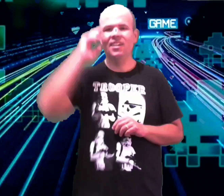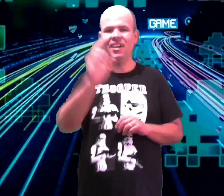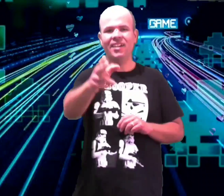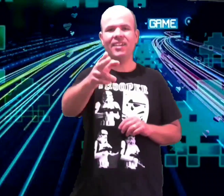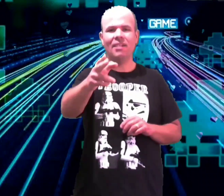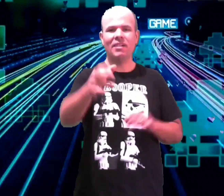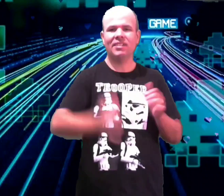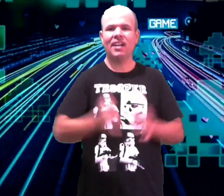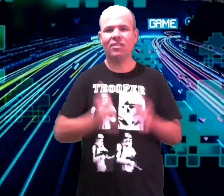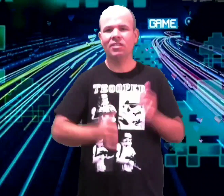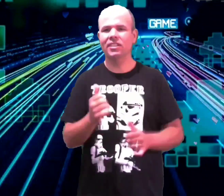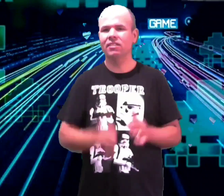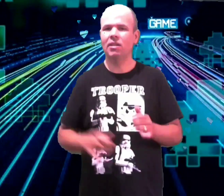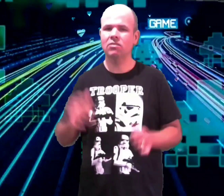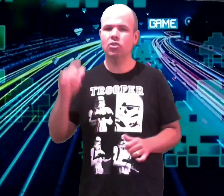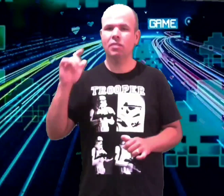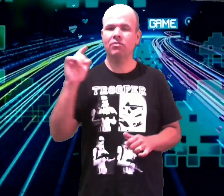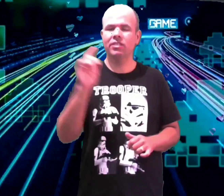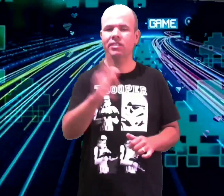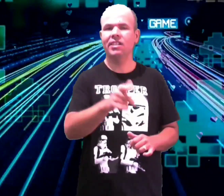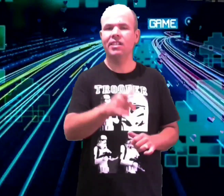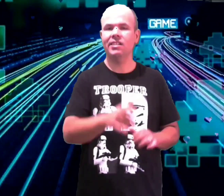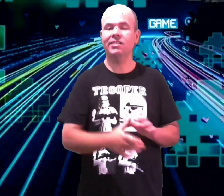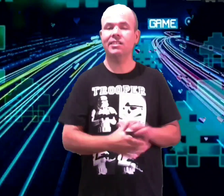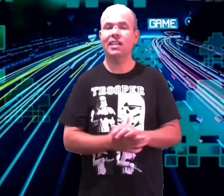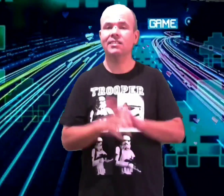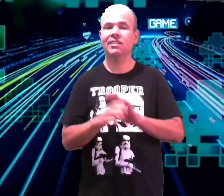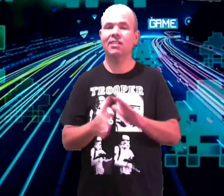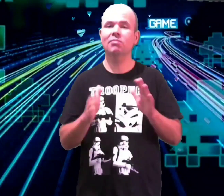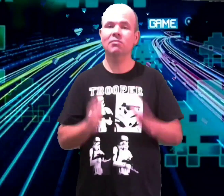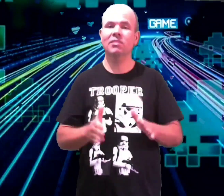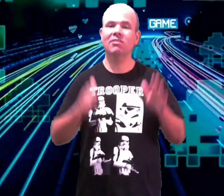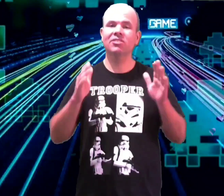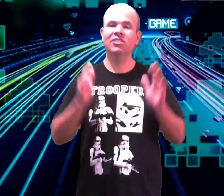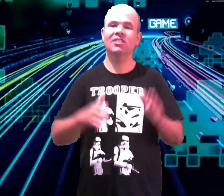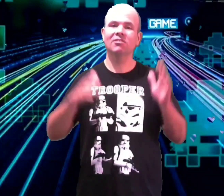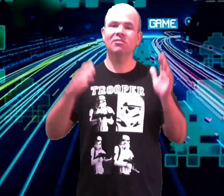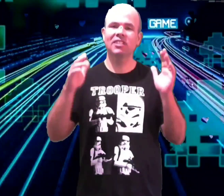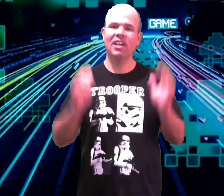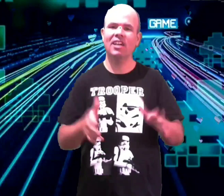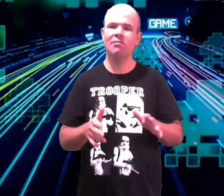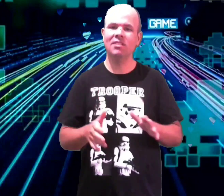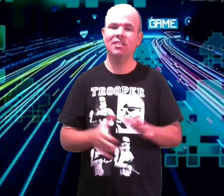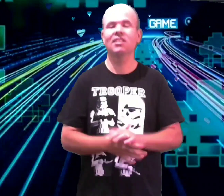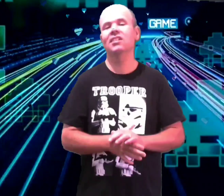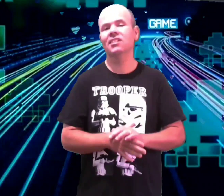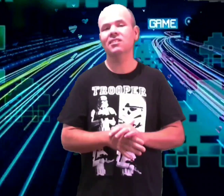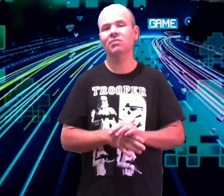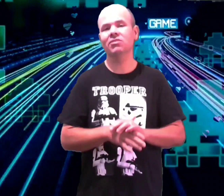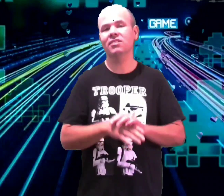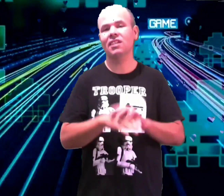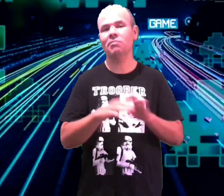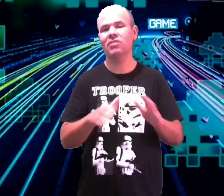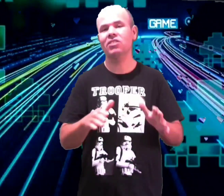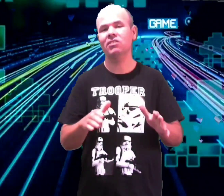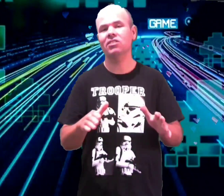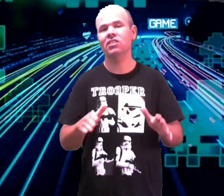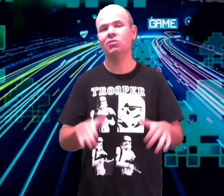Ei, gamers, Kato aqui com mais um vídeo para vocês, trazendo primeiro o giro no game, que são notícias rapidinho que girou no mundo